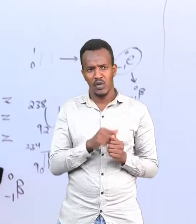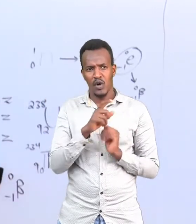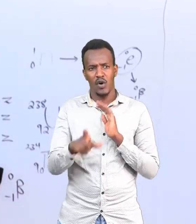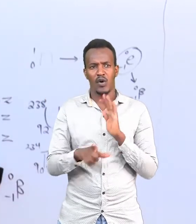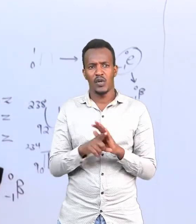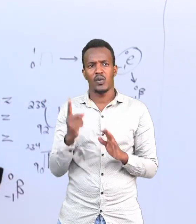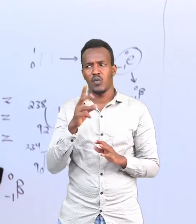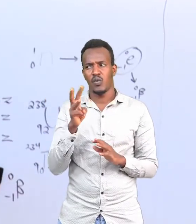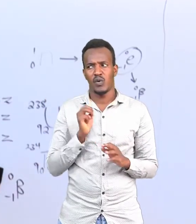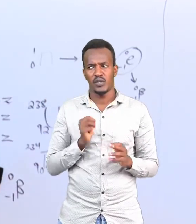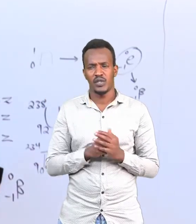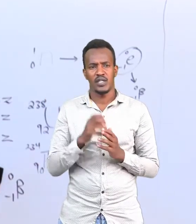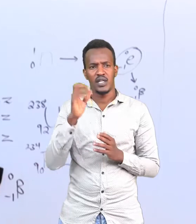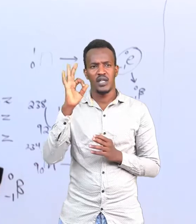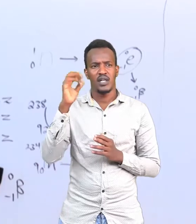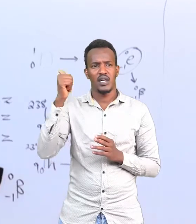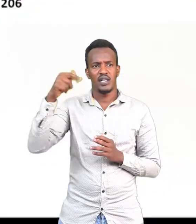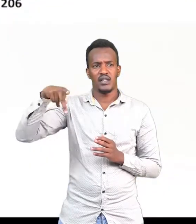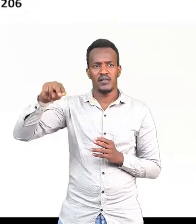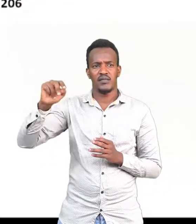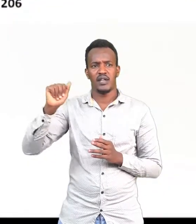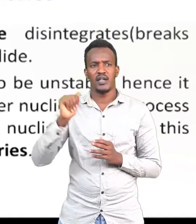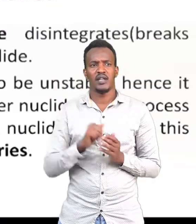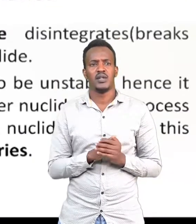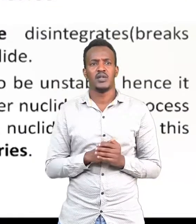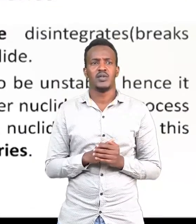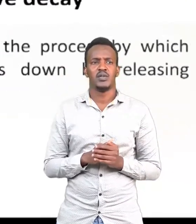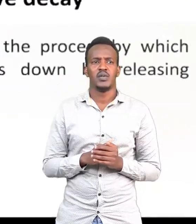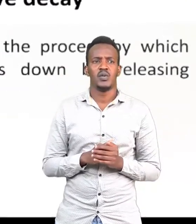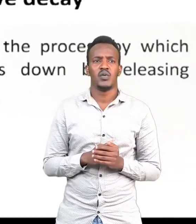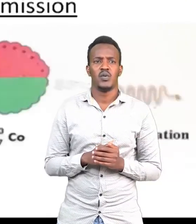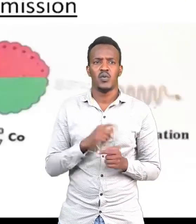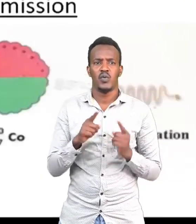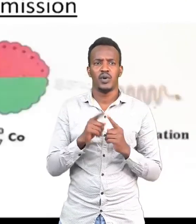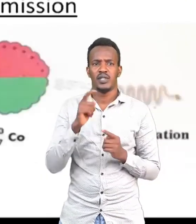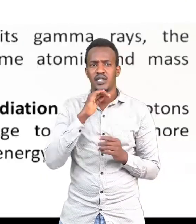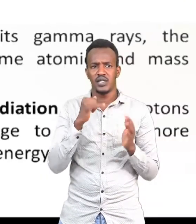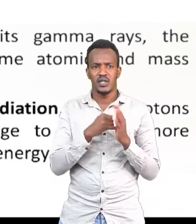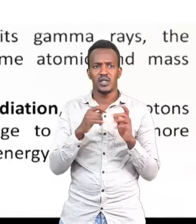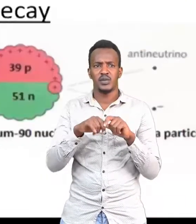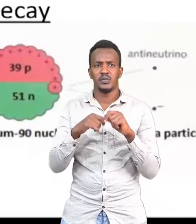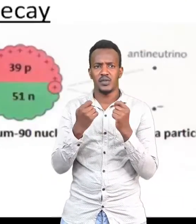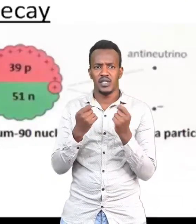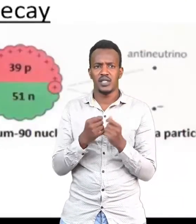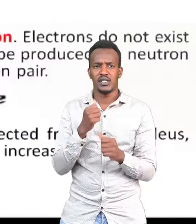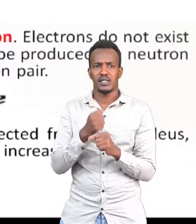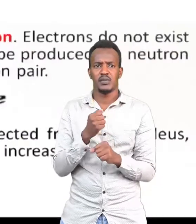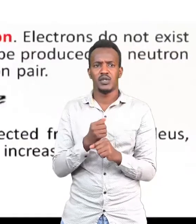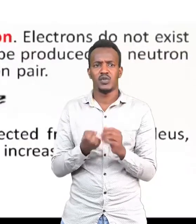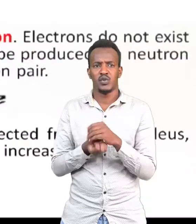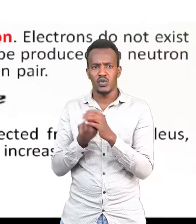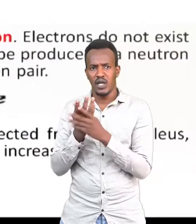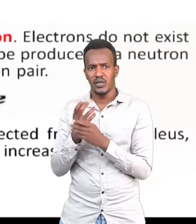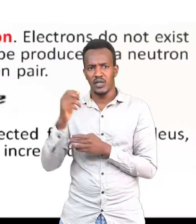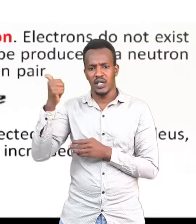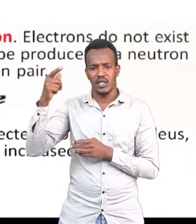ahaa waxa weeyaan alpha qaybta markaasi ahaa beetadu in marka ay dhikeyinka samayso ay soo saarayso waxa weeyaan atomic number-ka